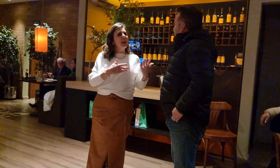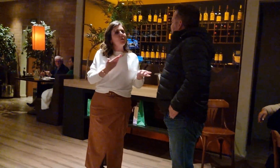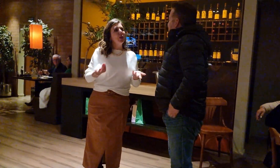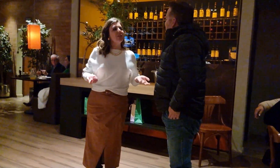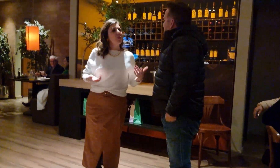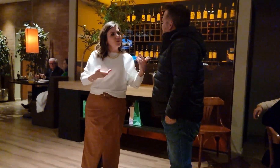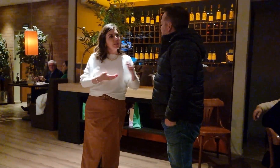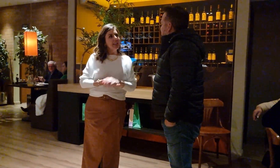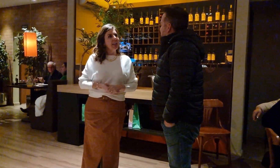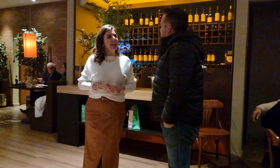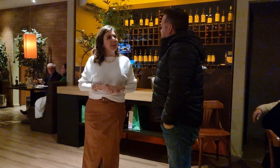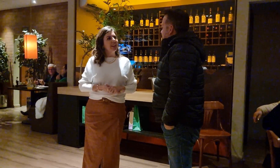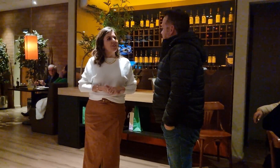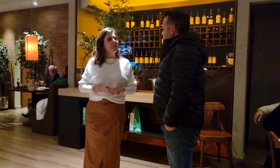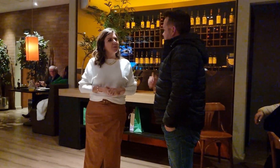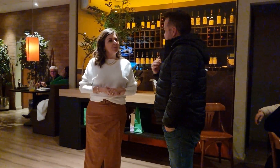É pessoas.